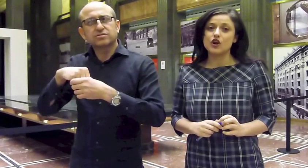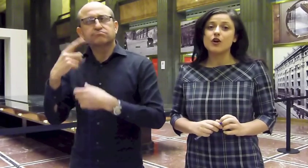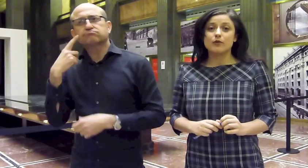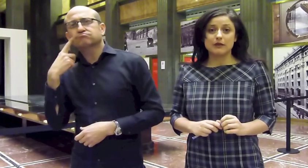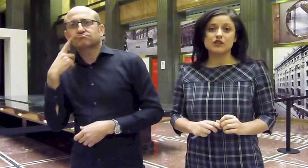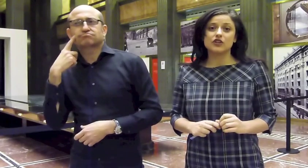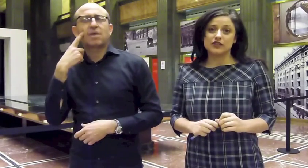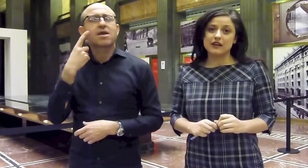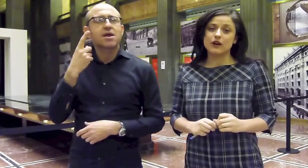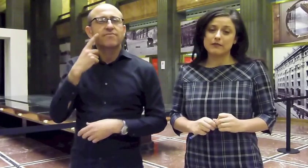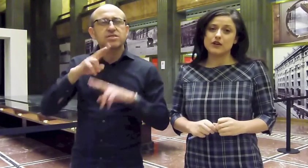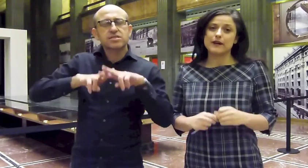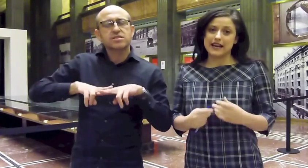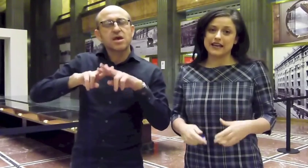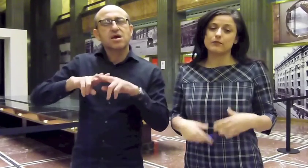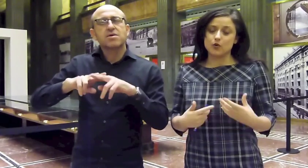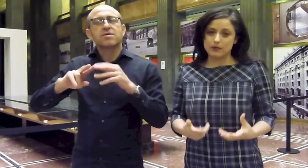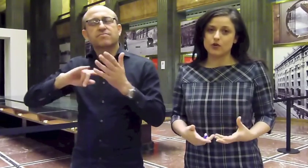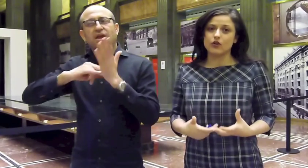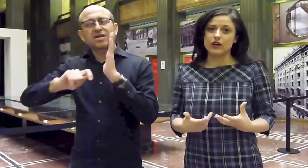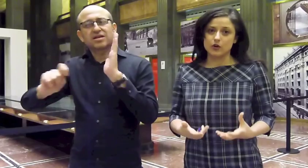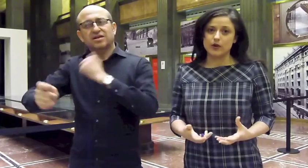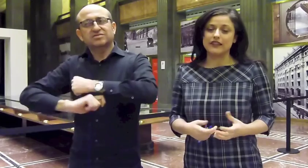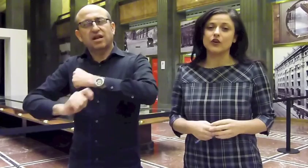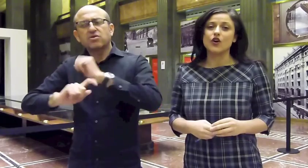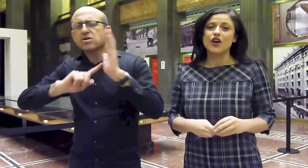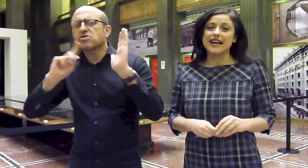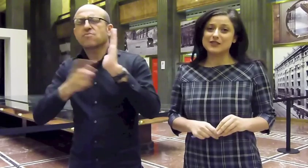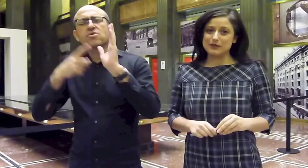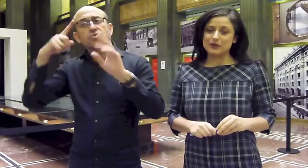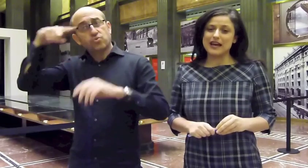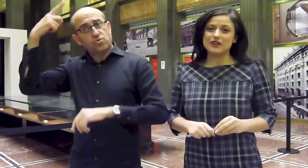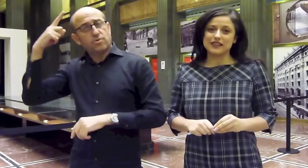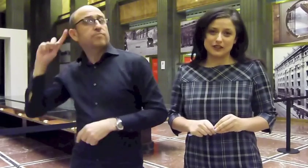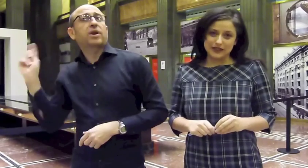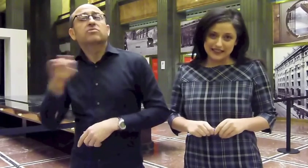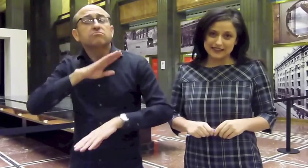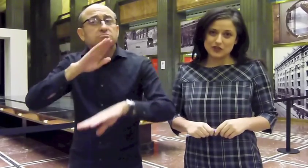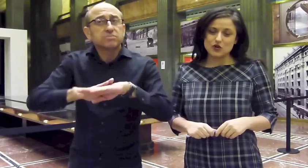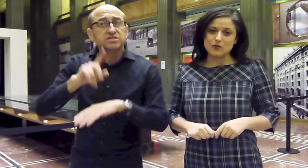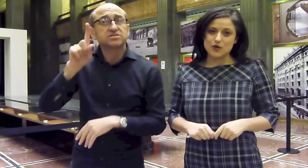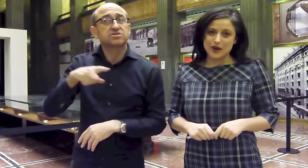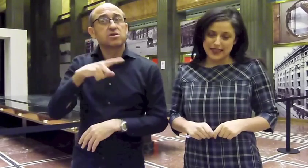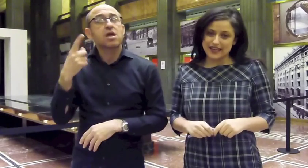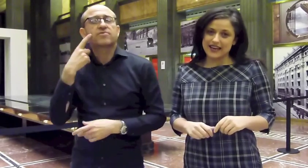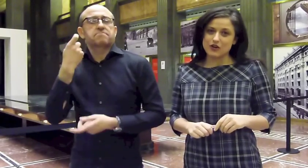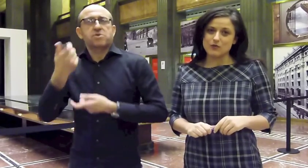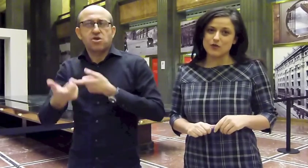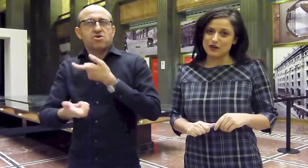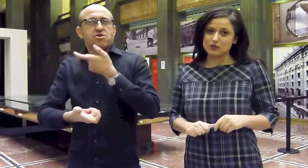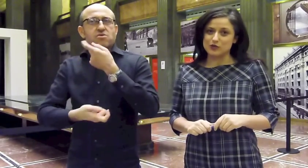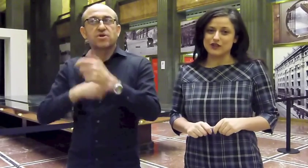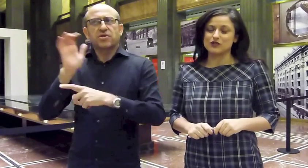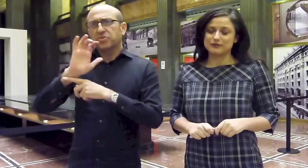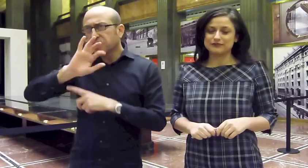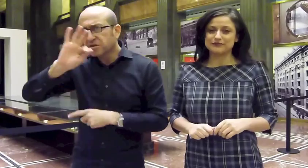Todos, podamos encontrar un camino para ir poco a poco incorporando el subtitulado tanto al teatro como al cine como